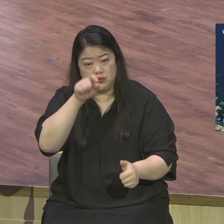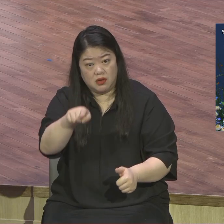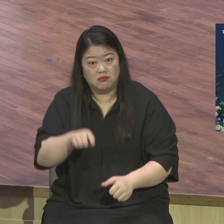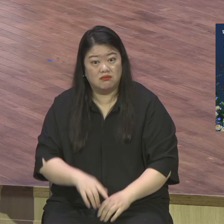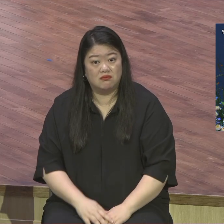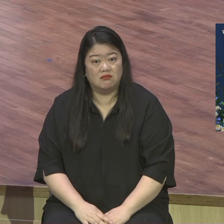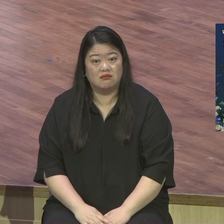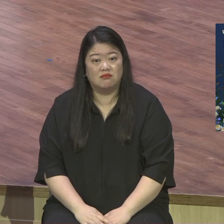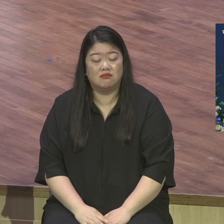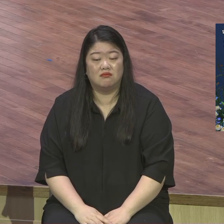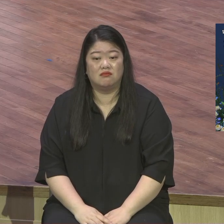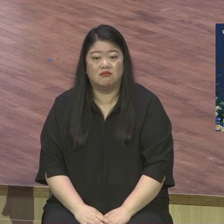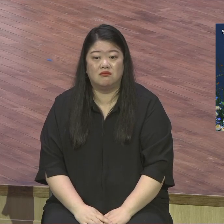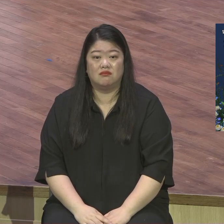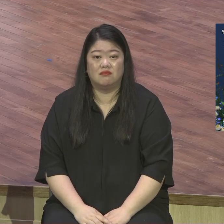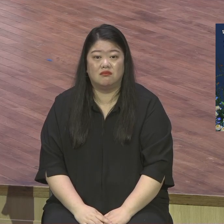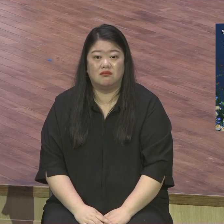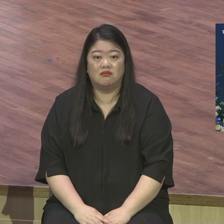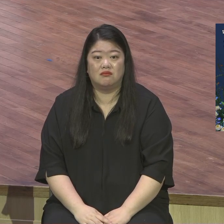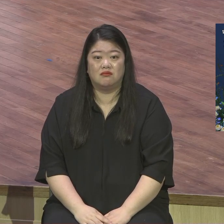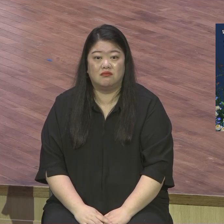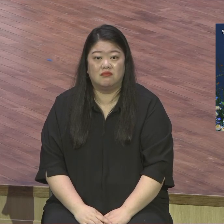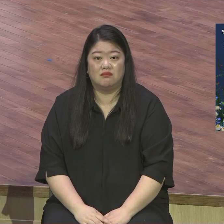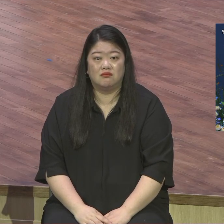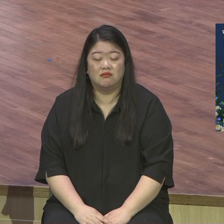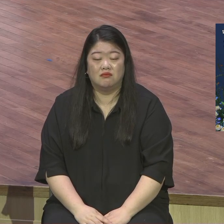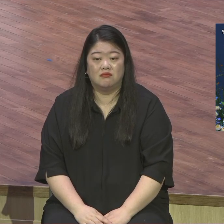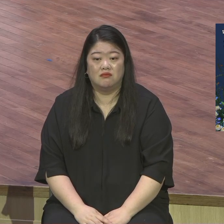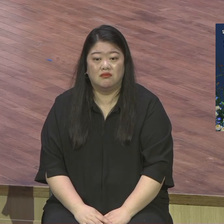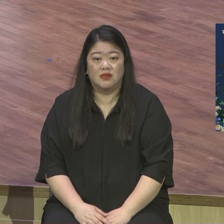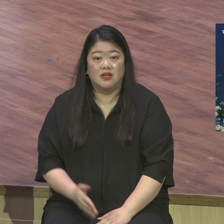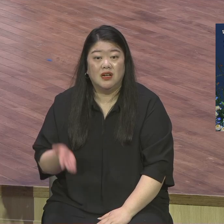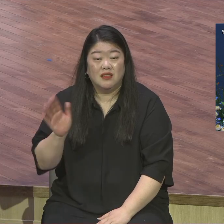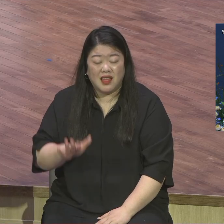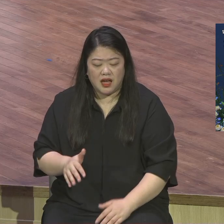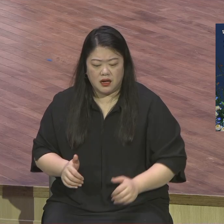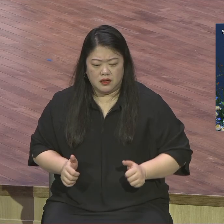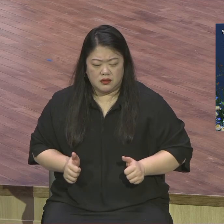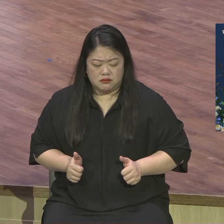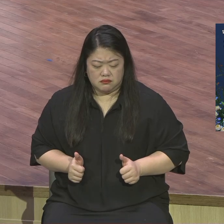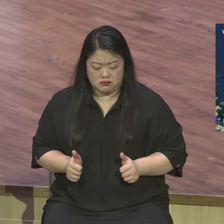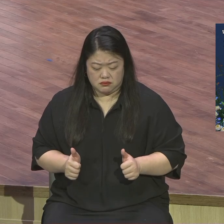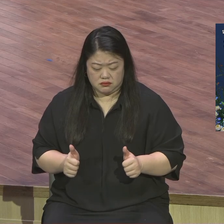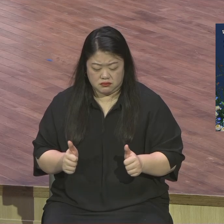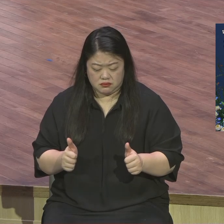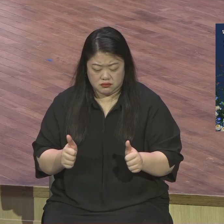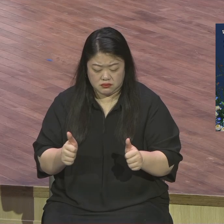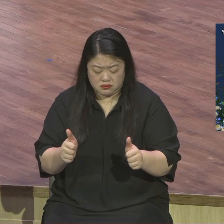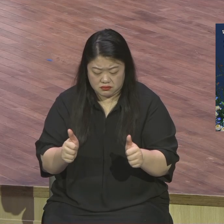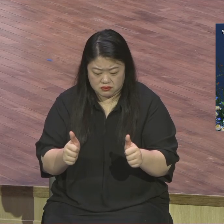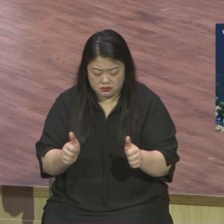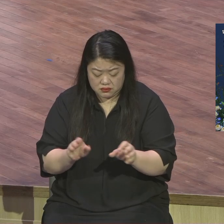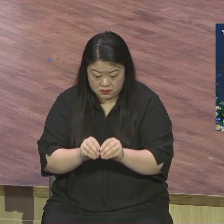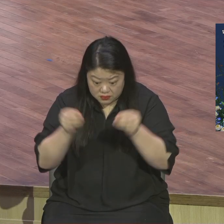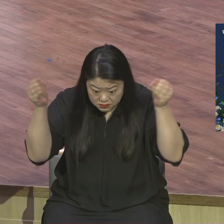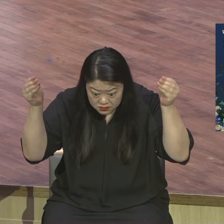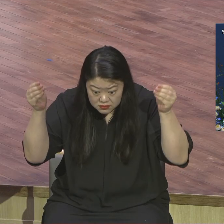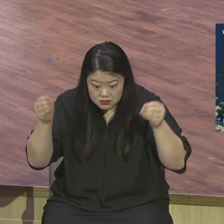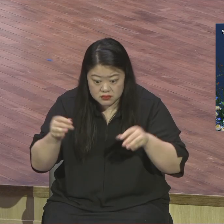전혀 힘을 잃어버린 거인 사단에게 심부름하는 거인